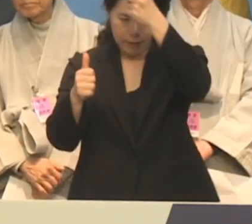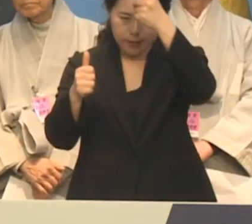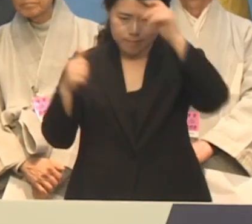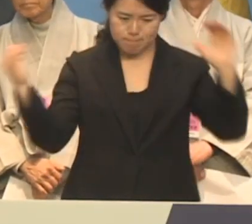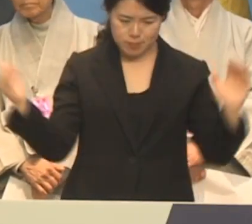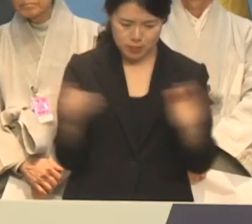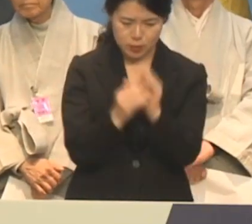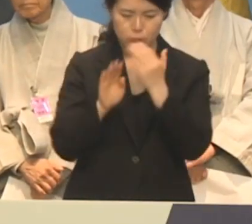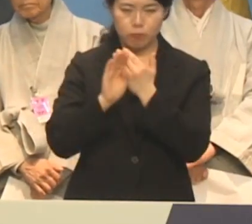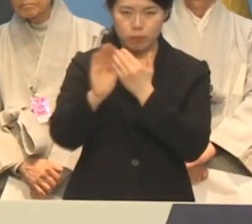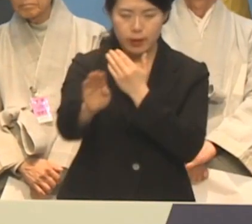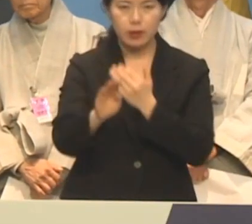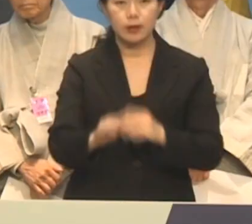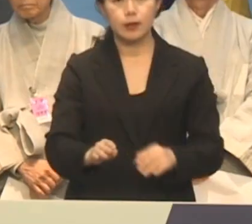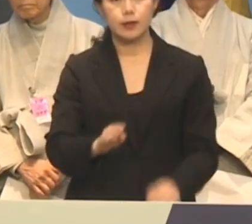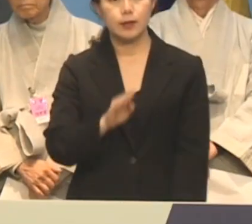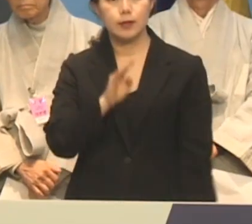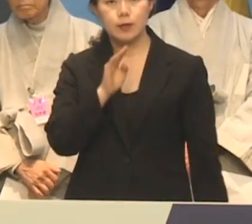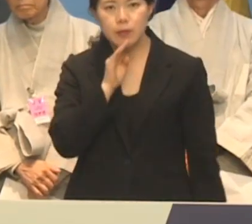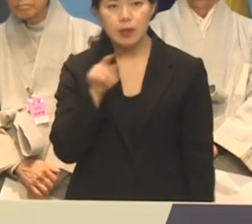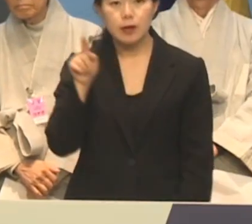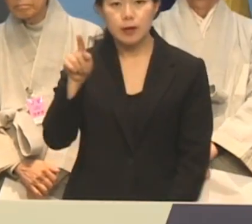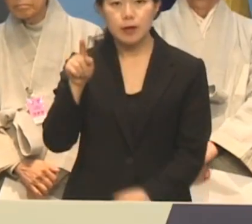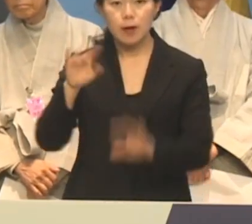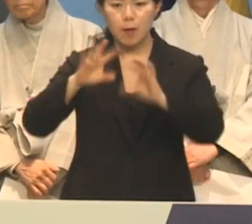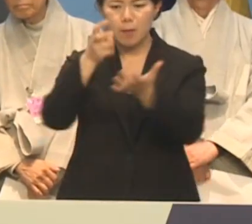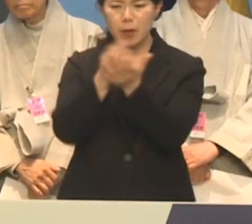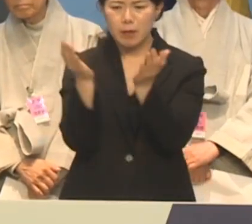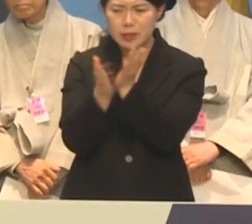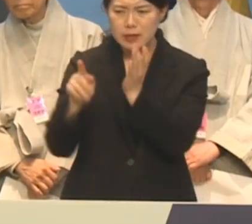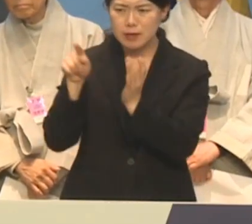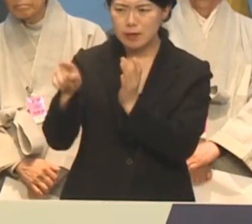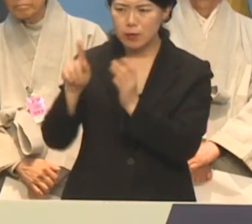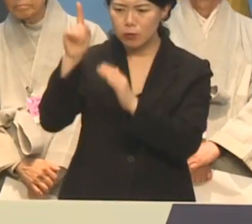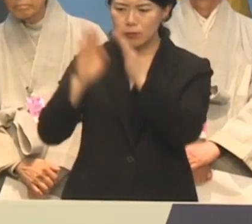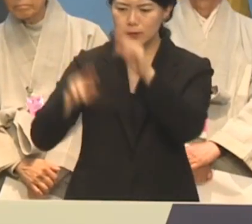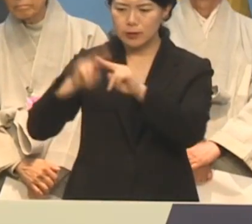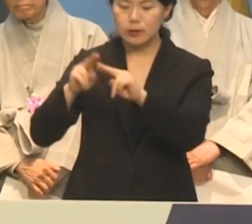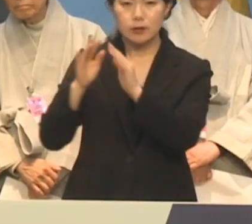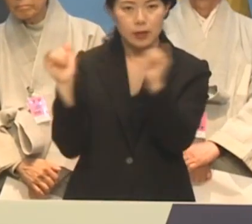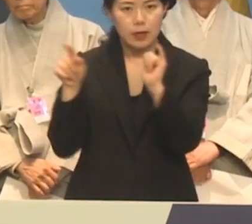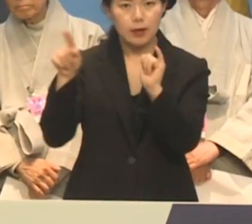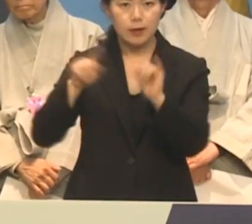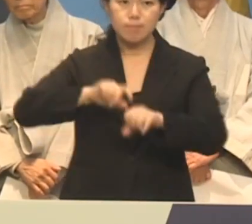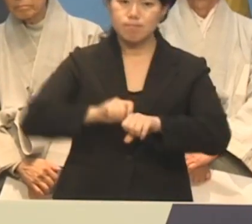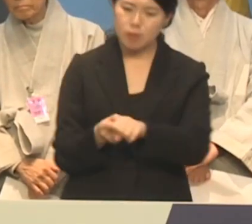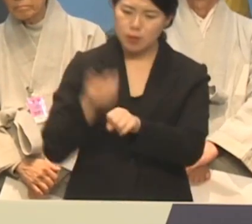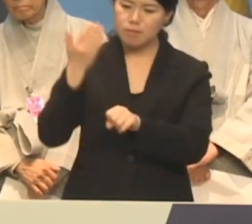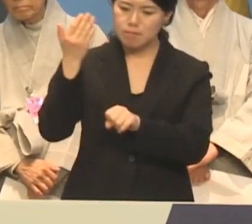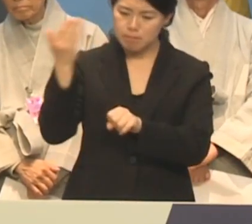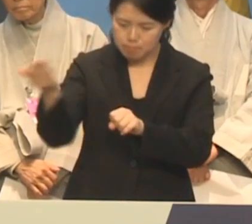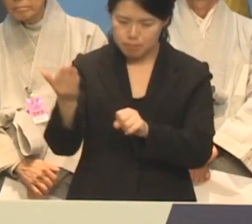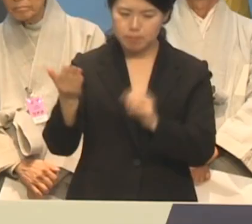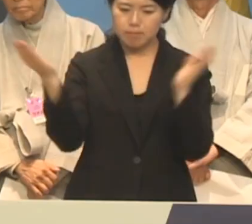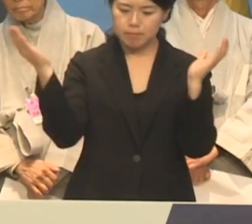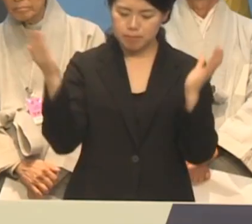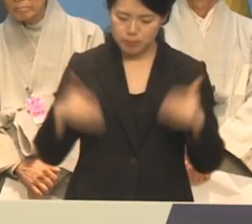마무리하고 반헌법 공직자에게는 반드시 상응하는 처벌이 있어야